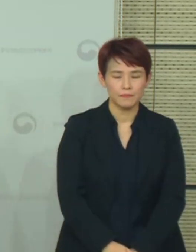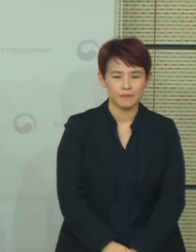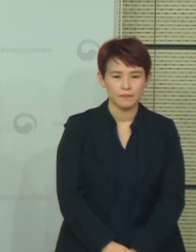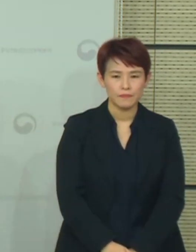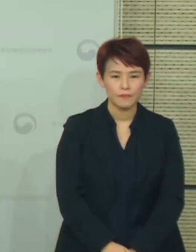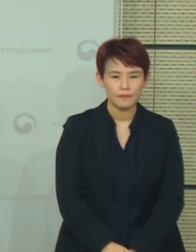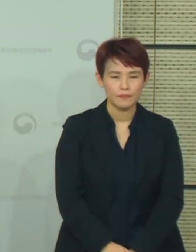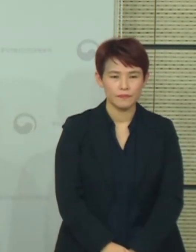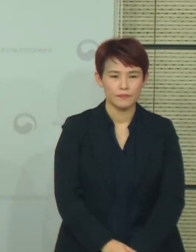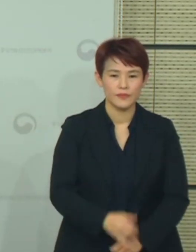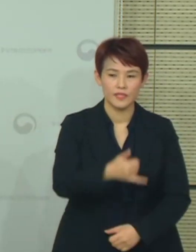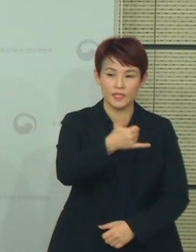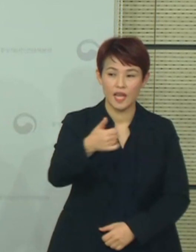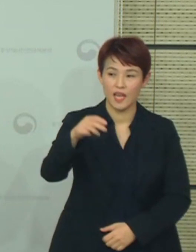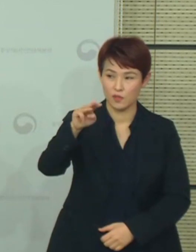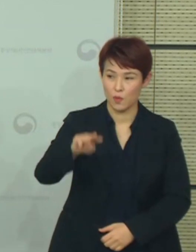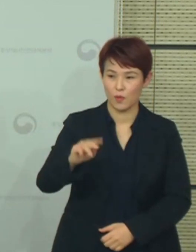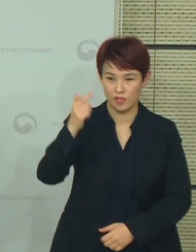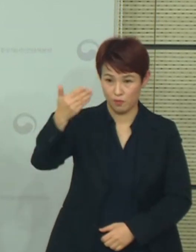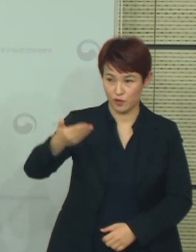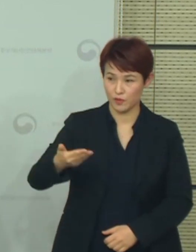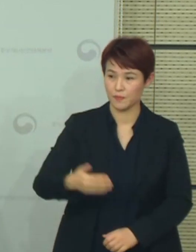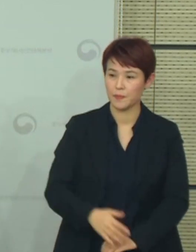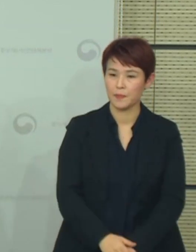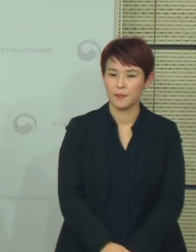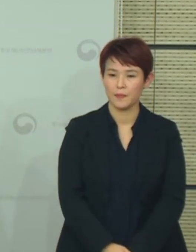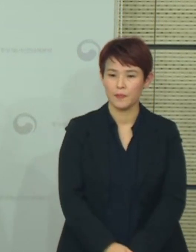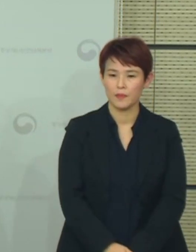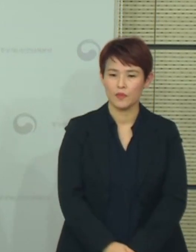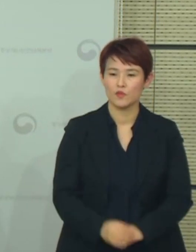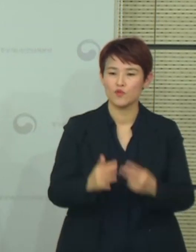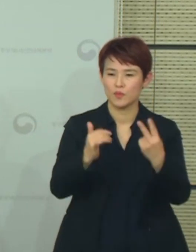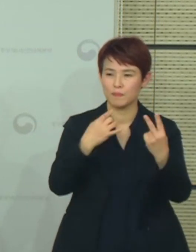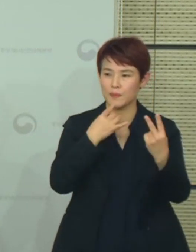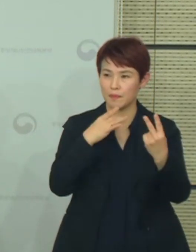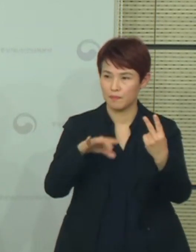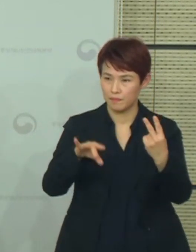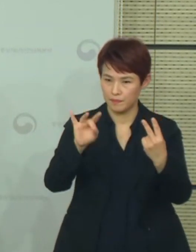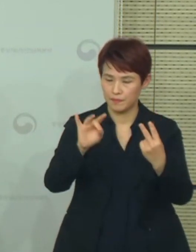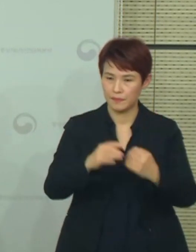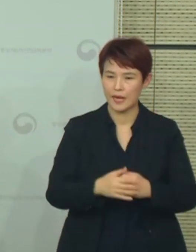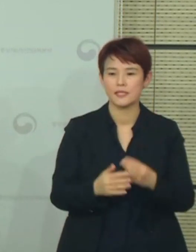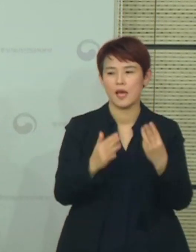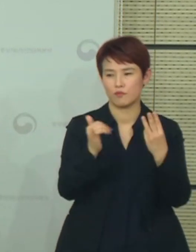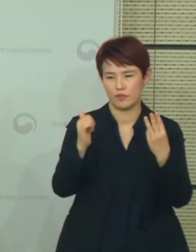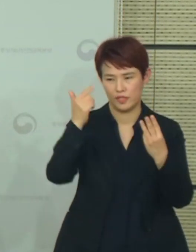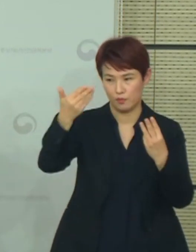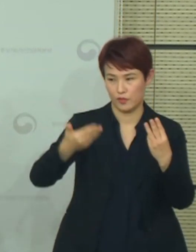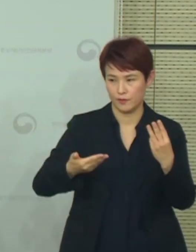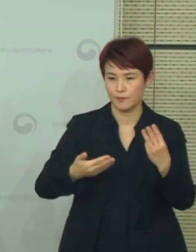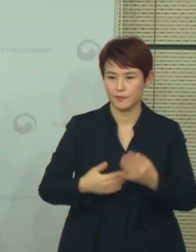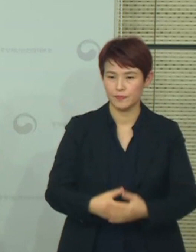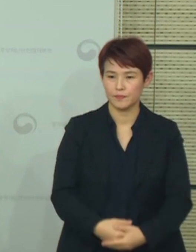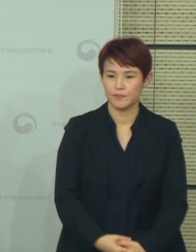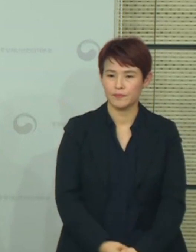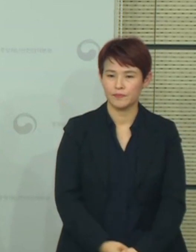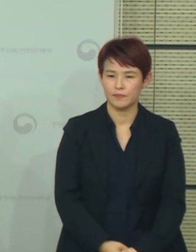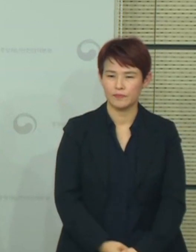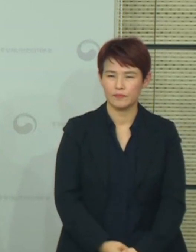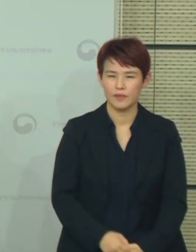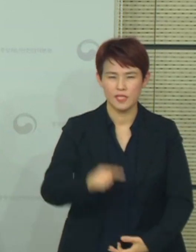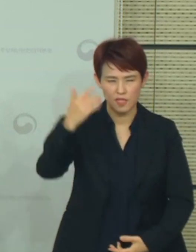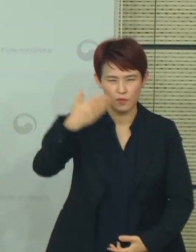네, 세종에서 2차 질의 받도록 하겠습니다. 시간 관계상 우선 세 분 다 질문을 받을 텐데 다만 질문은